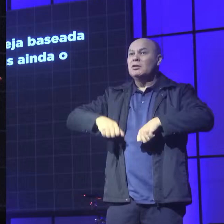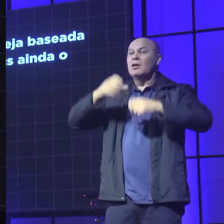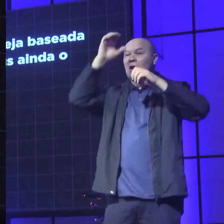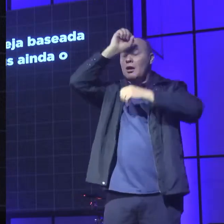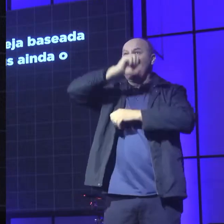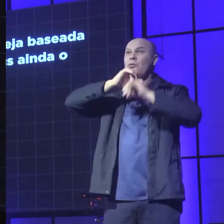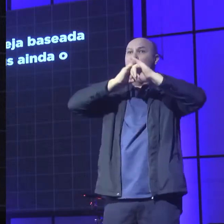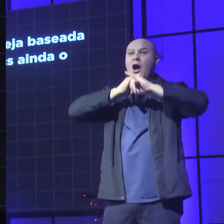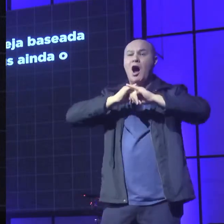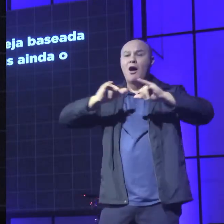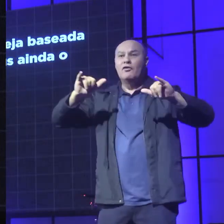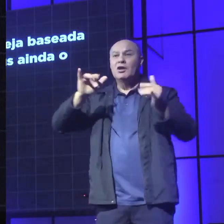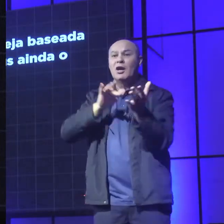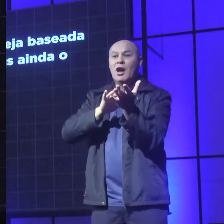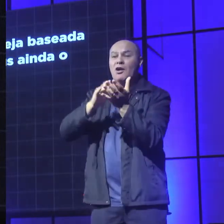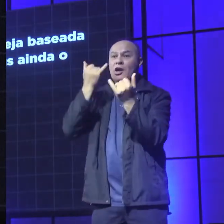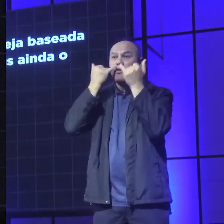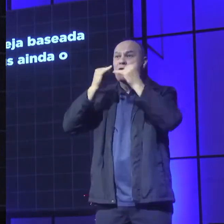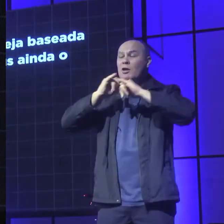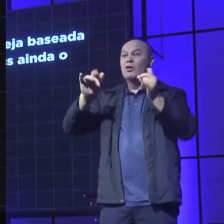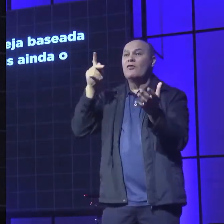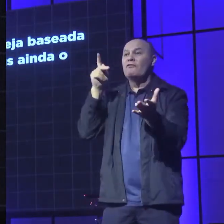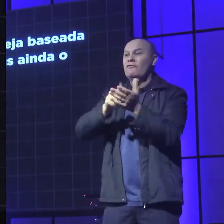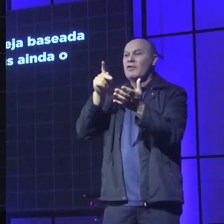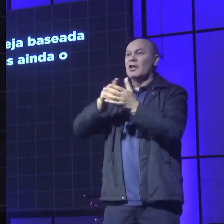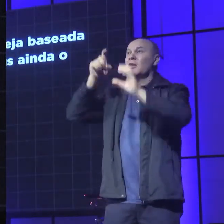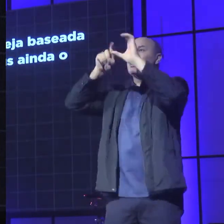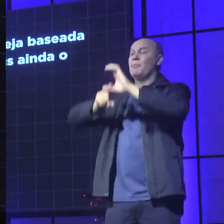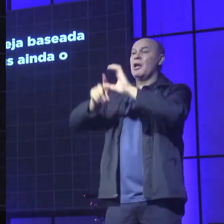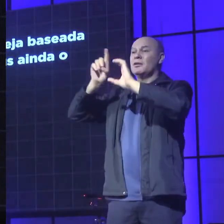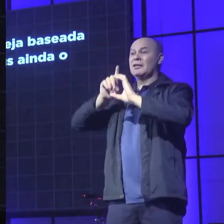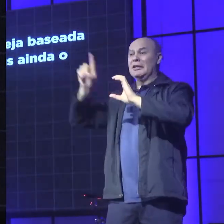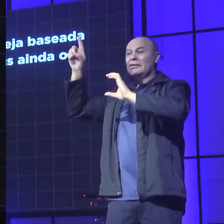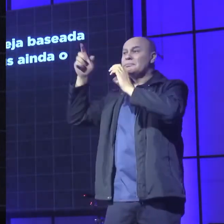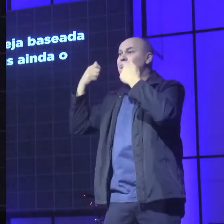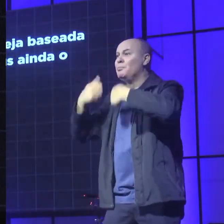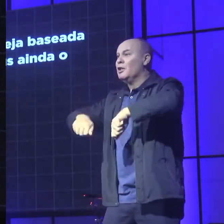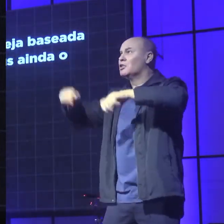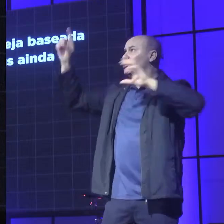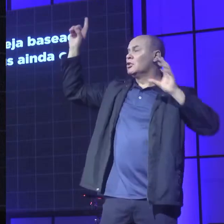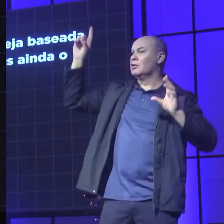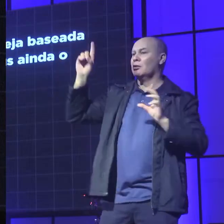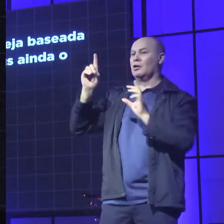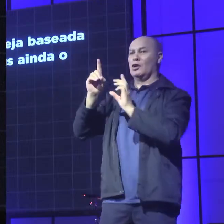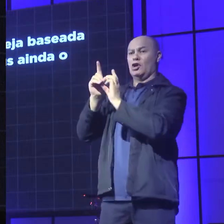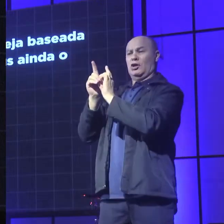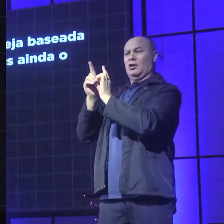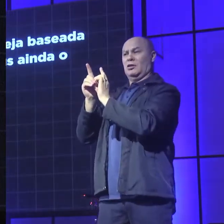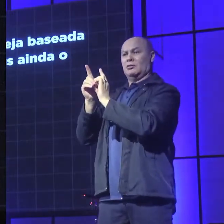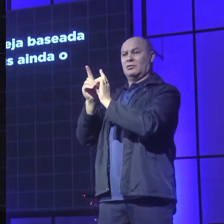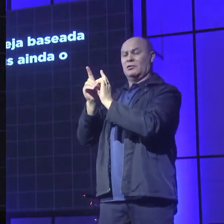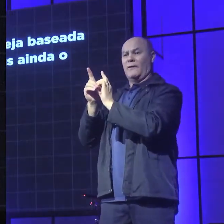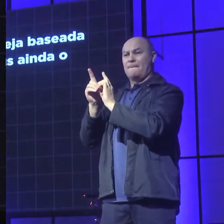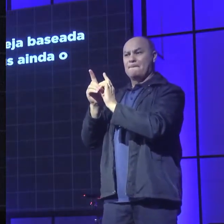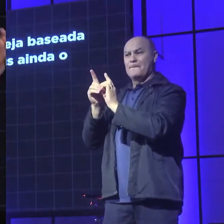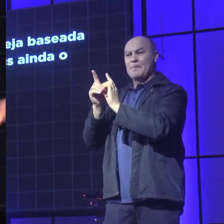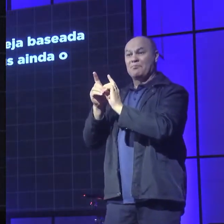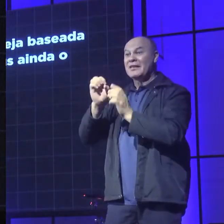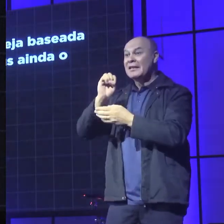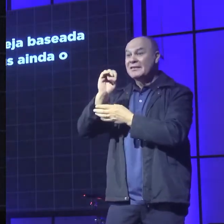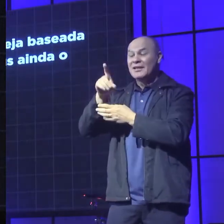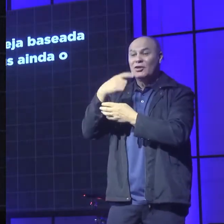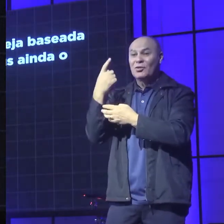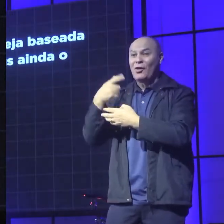tem como vencer, um fracassado, porque em Deus você é aceito, em Deus você pode nascer de